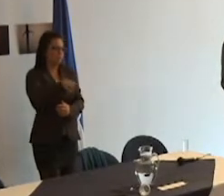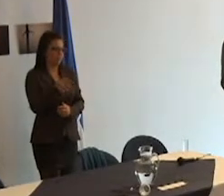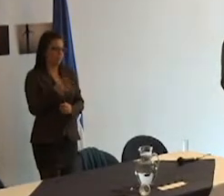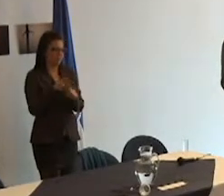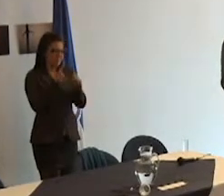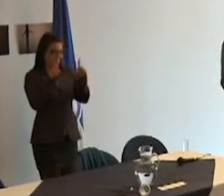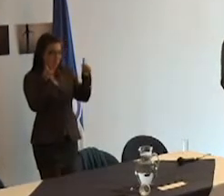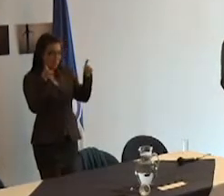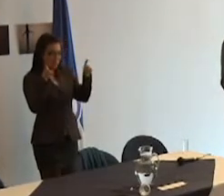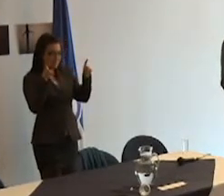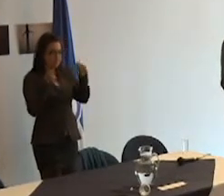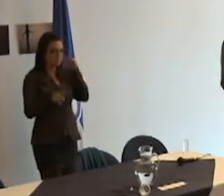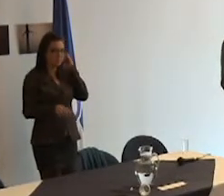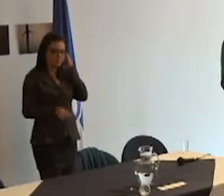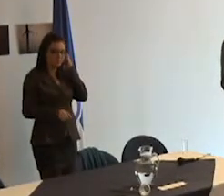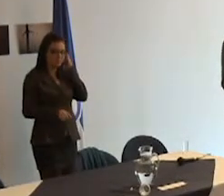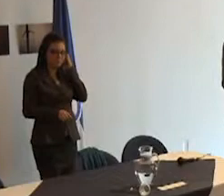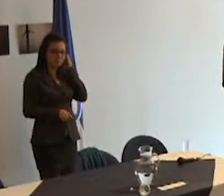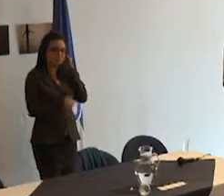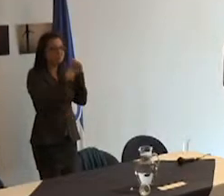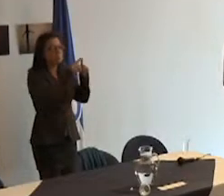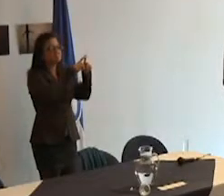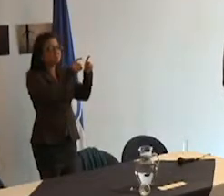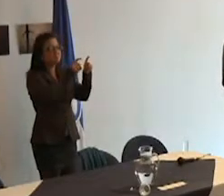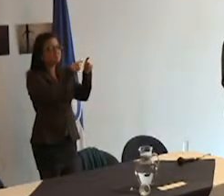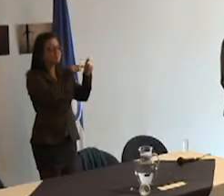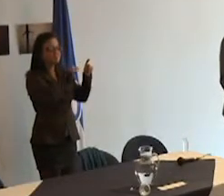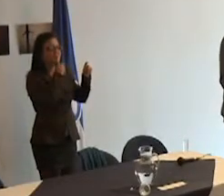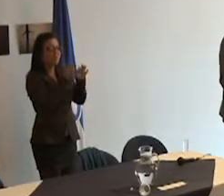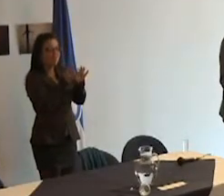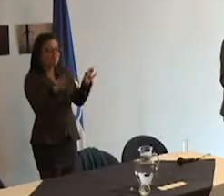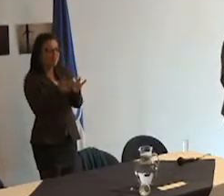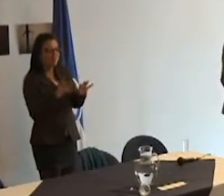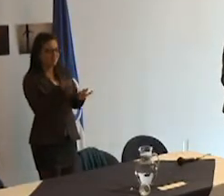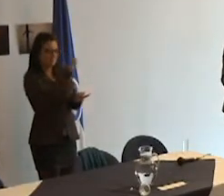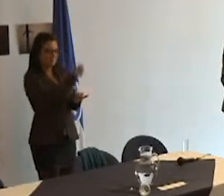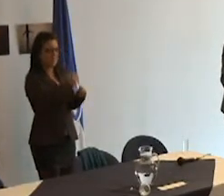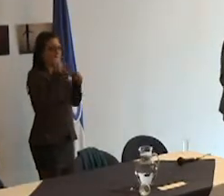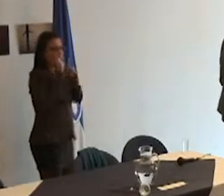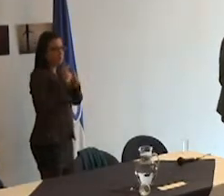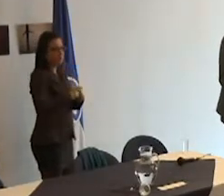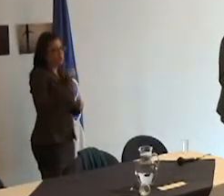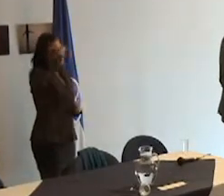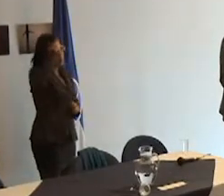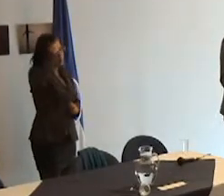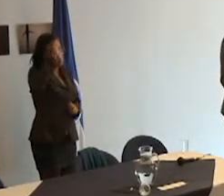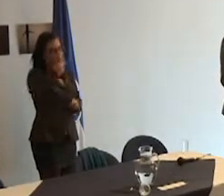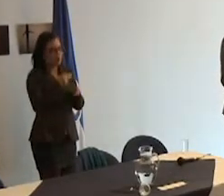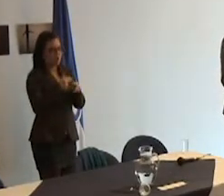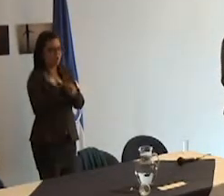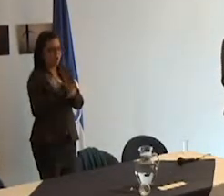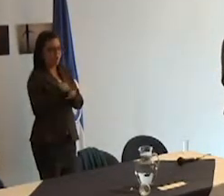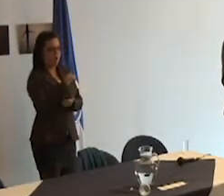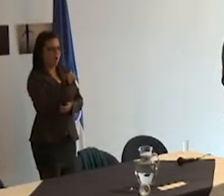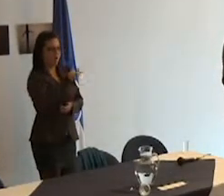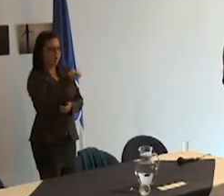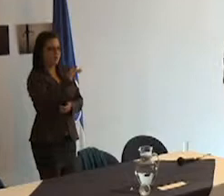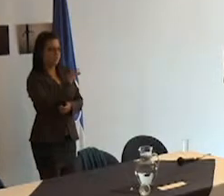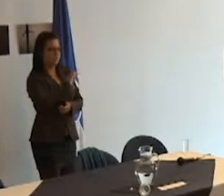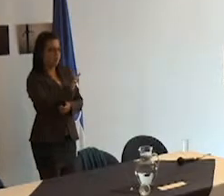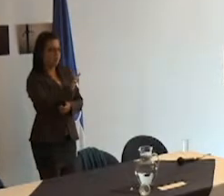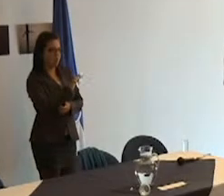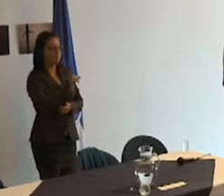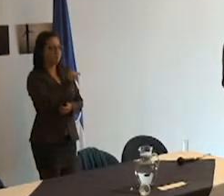Comillas. Abro comillas para citar al investigador peruano Aníbal Quijano, quien ha